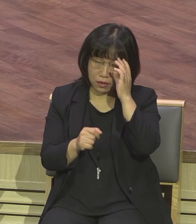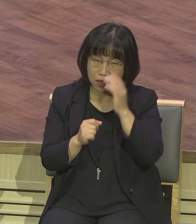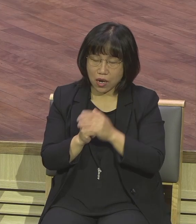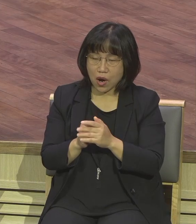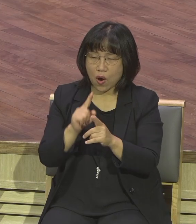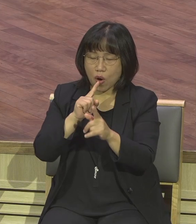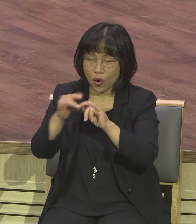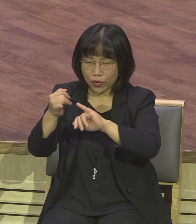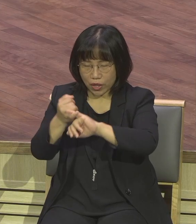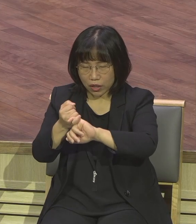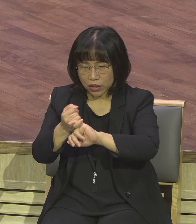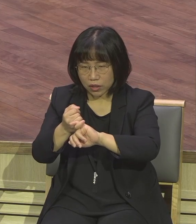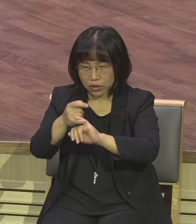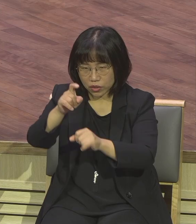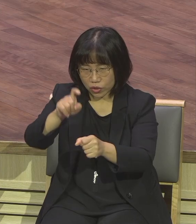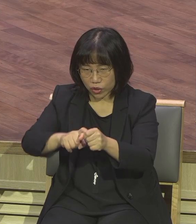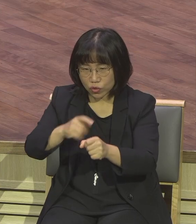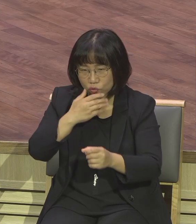축복.